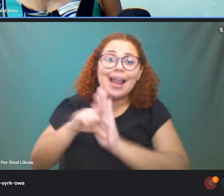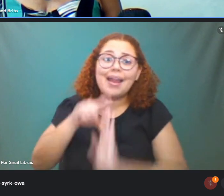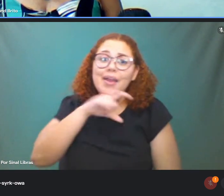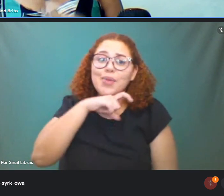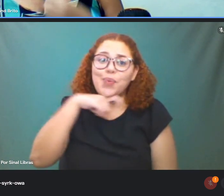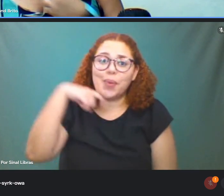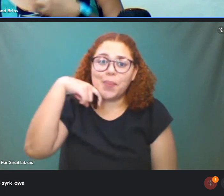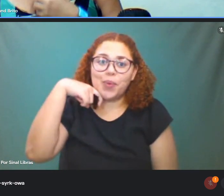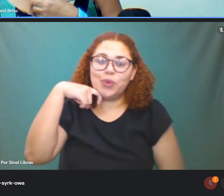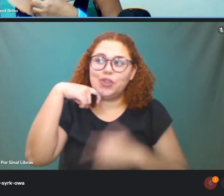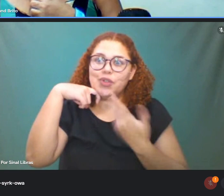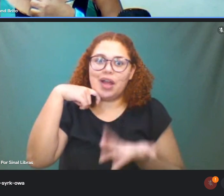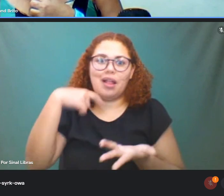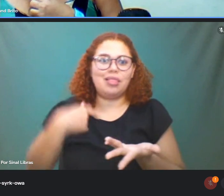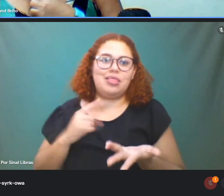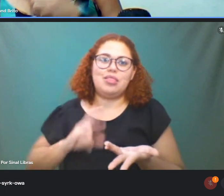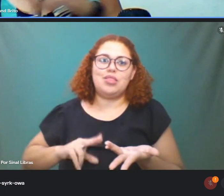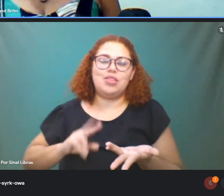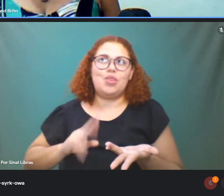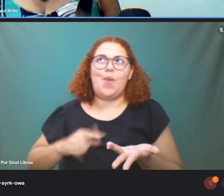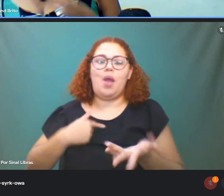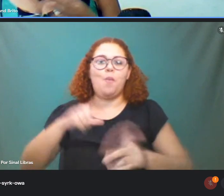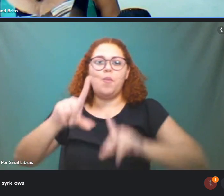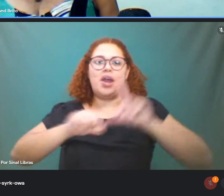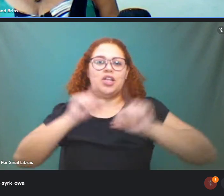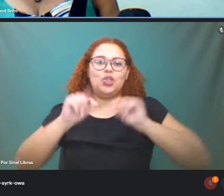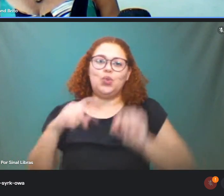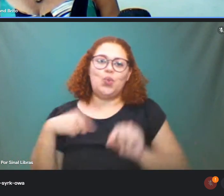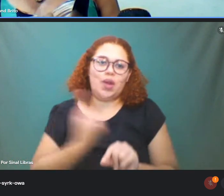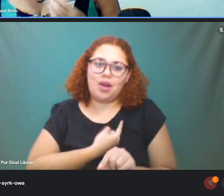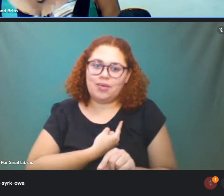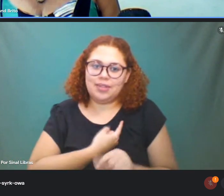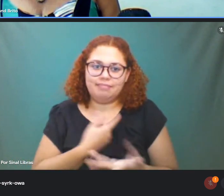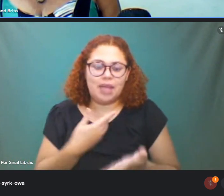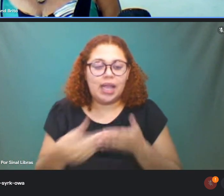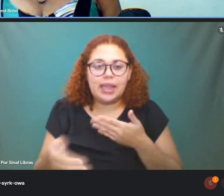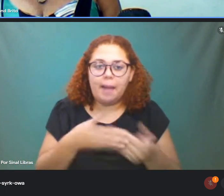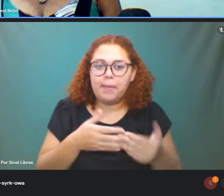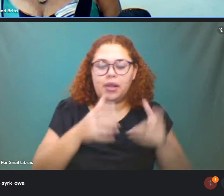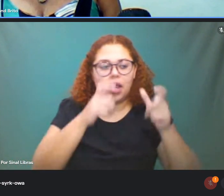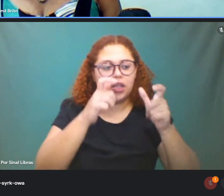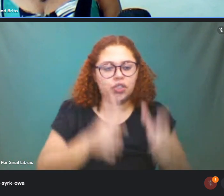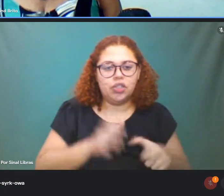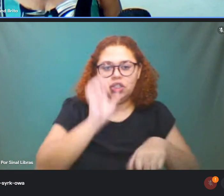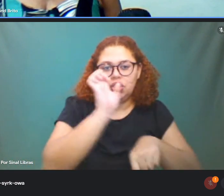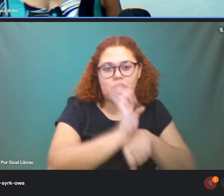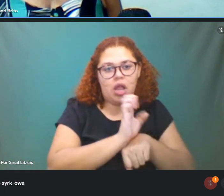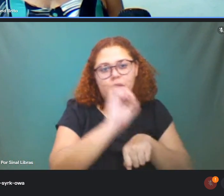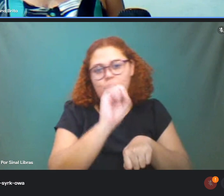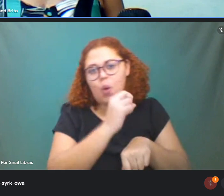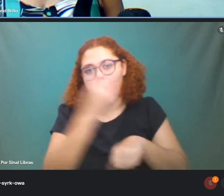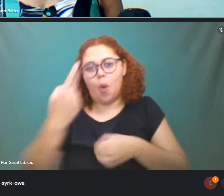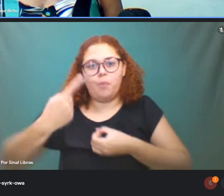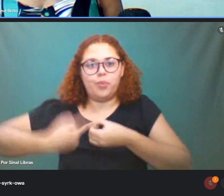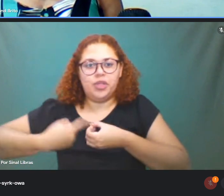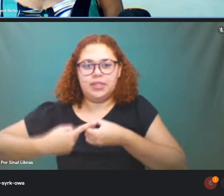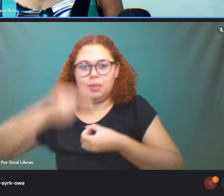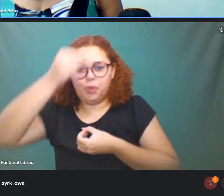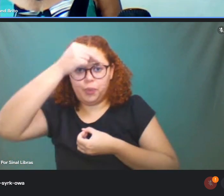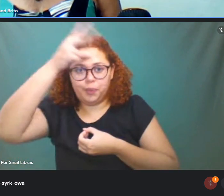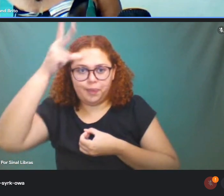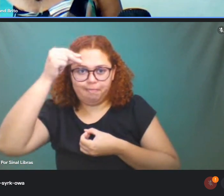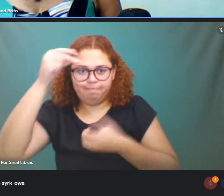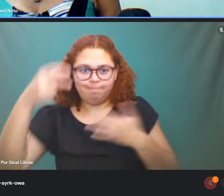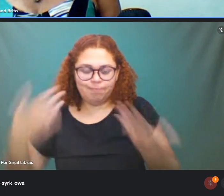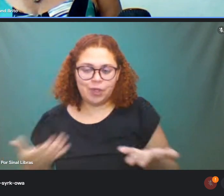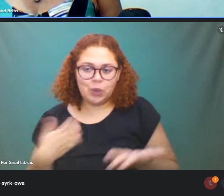que não é uma escolha nossa de gestor, seja municipal, seja estadual, é uma lei brasileira. E aí, o